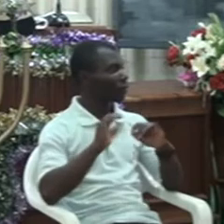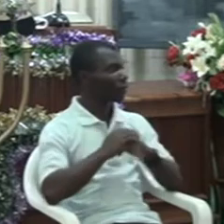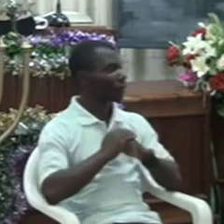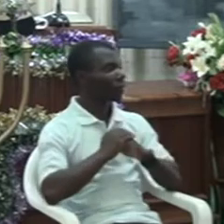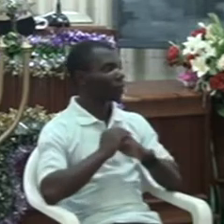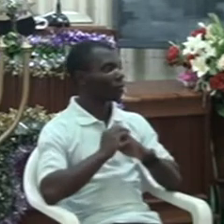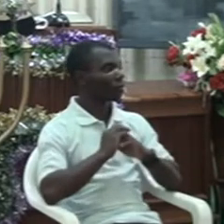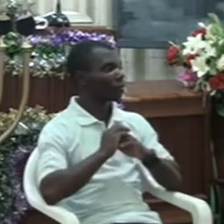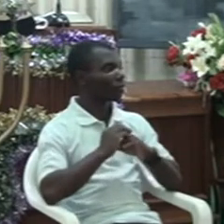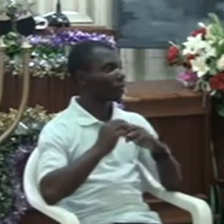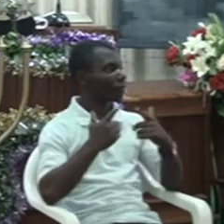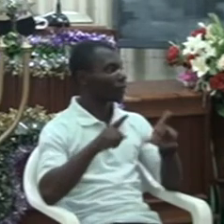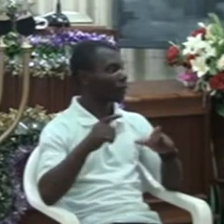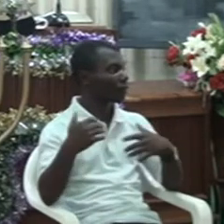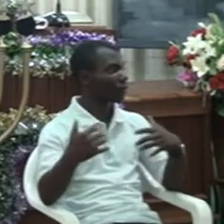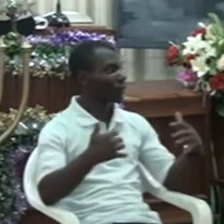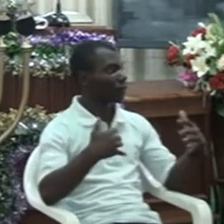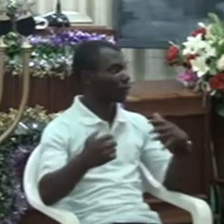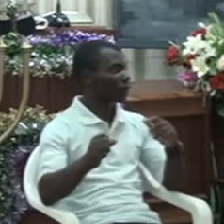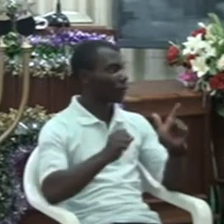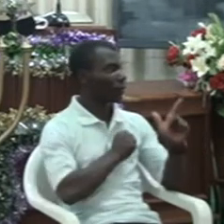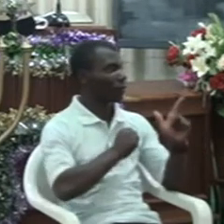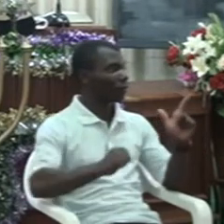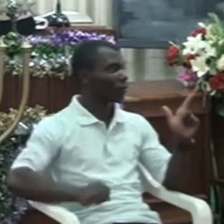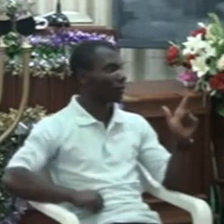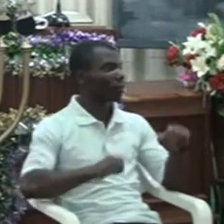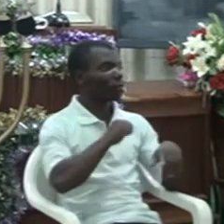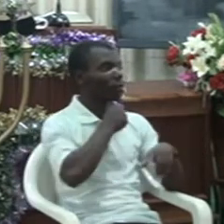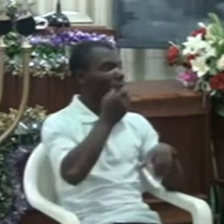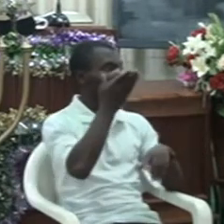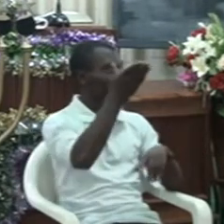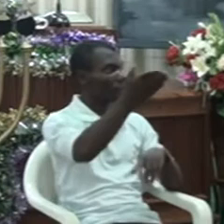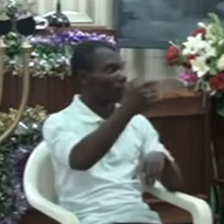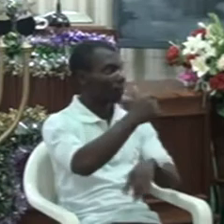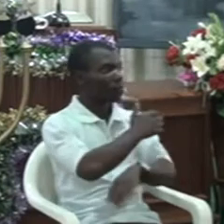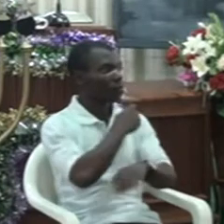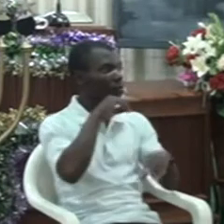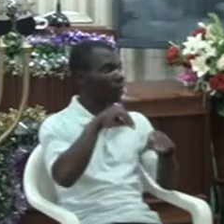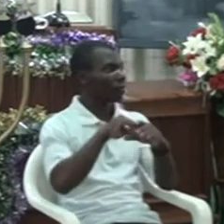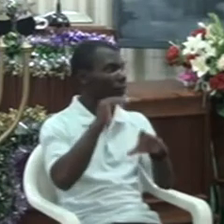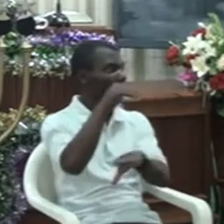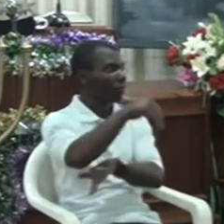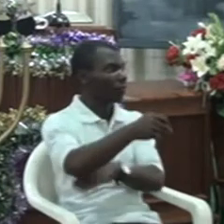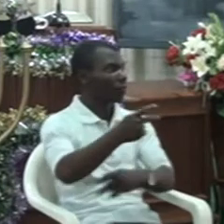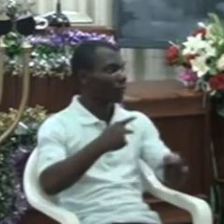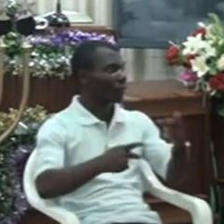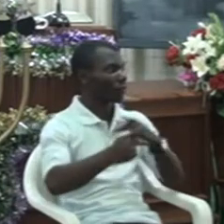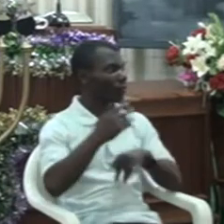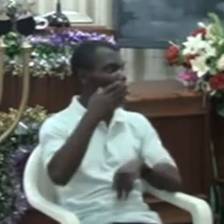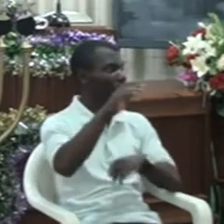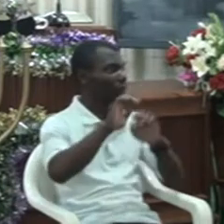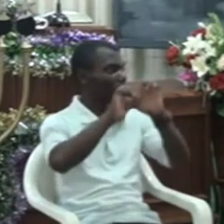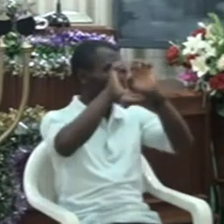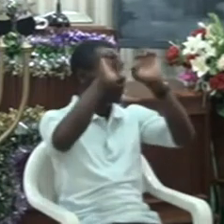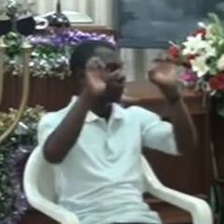Quand la trompette du Seigneur sonnera et l'état n'est plus, et viendra l'éternel